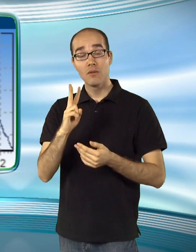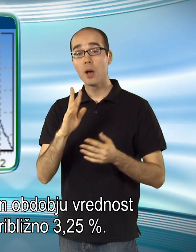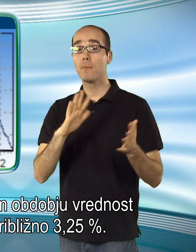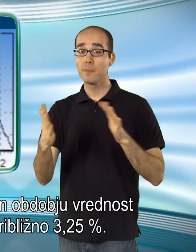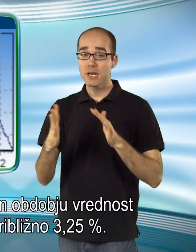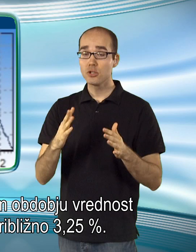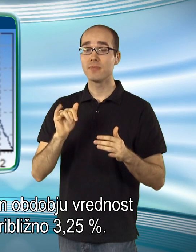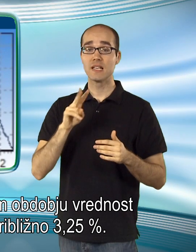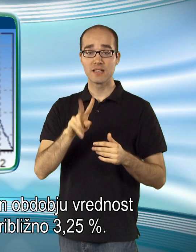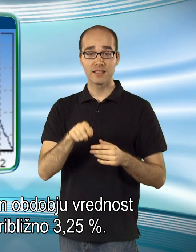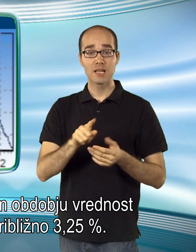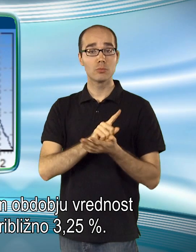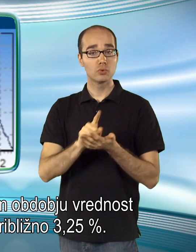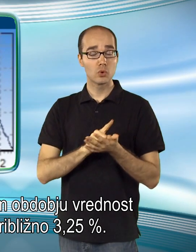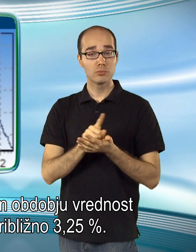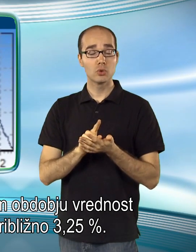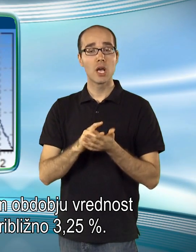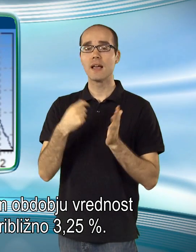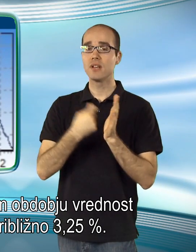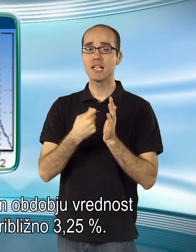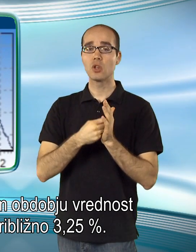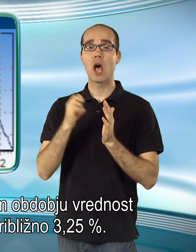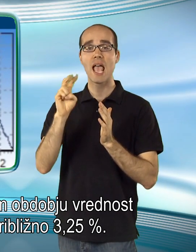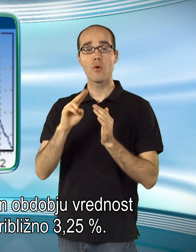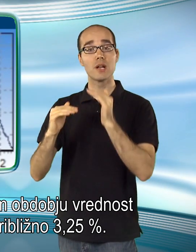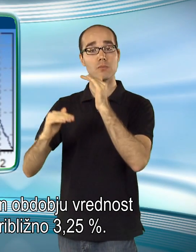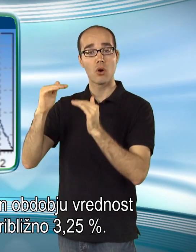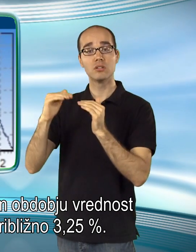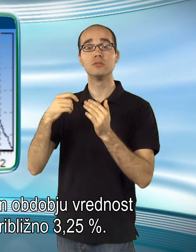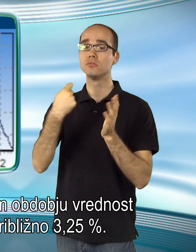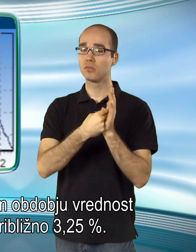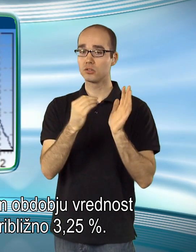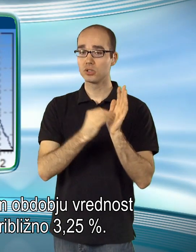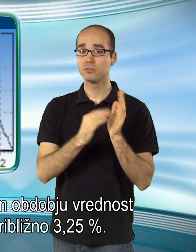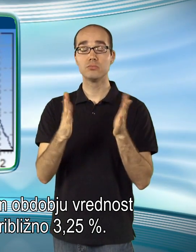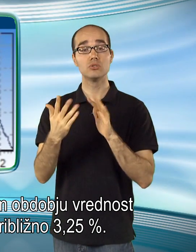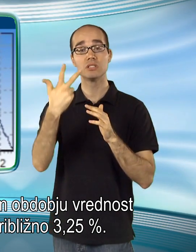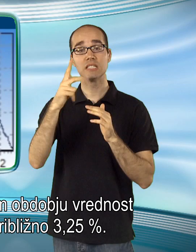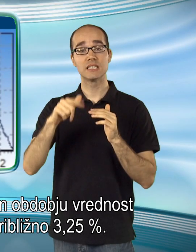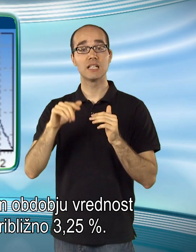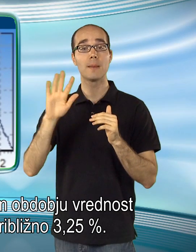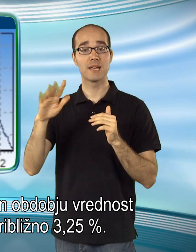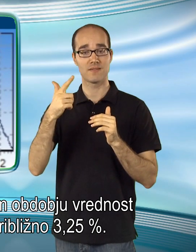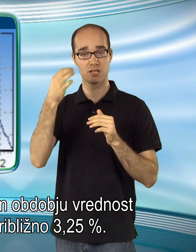V povprečju pa je v tem obdobju vrednost Euribora znašala približno 3,25